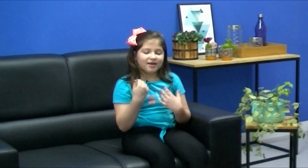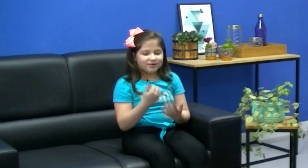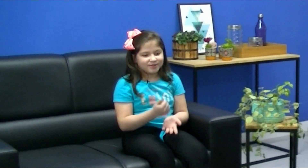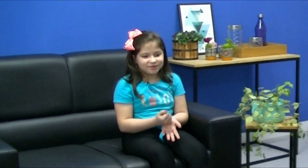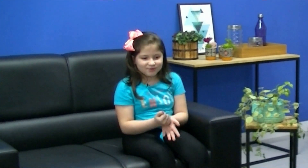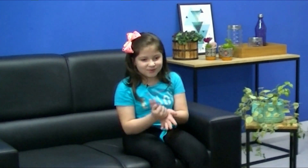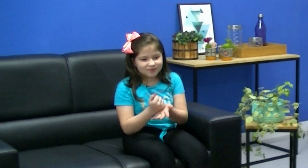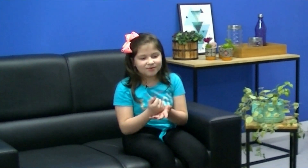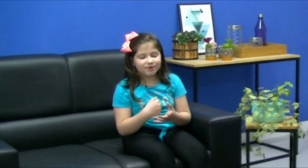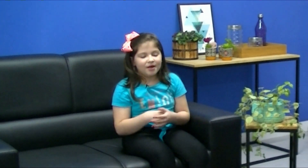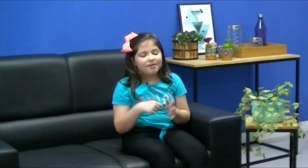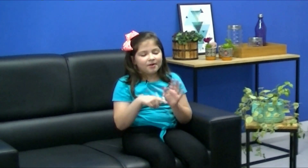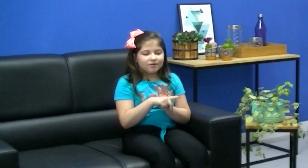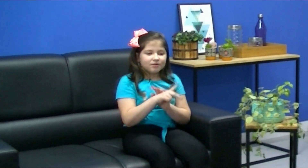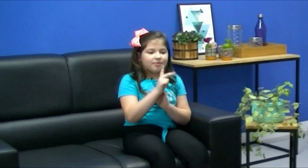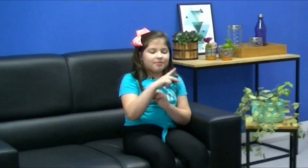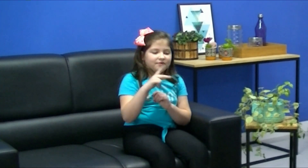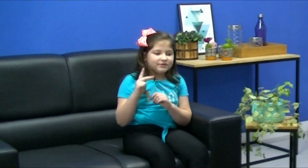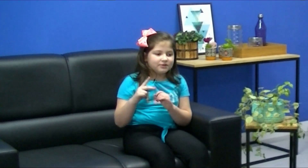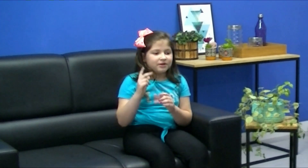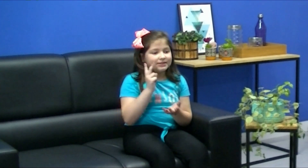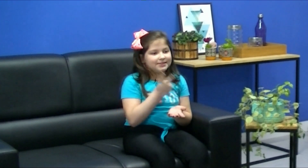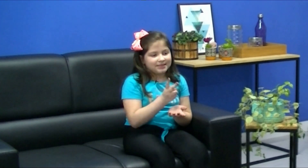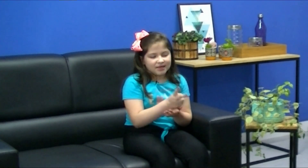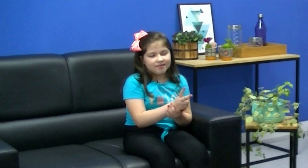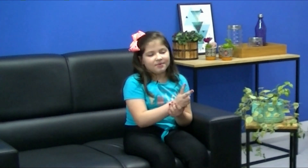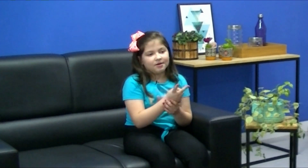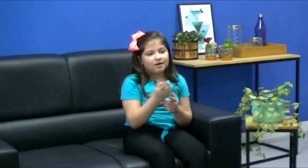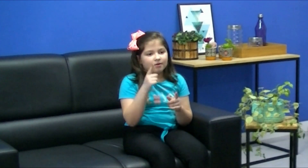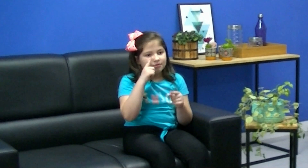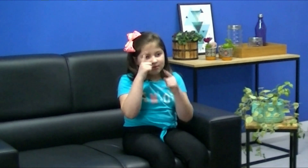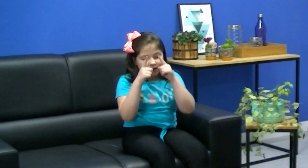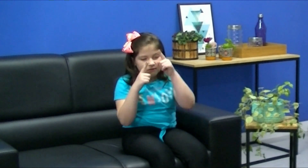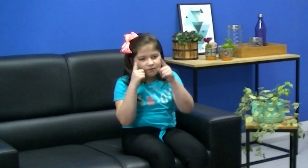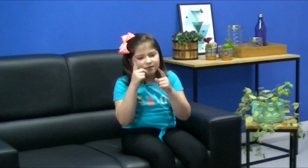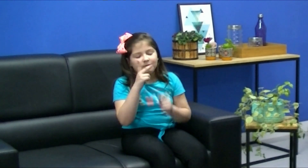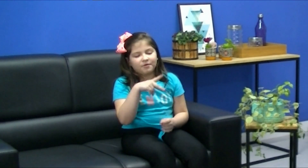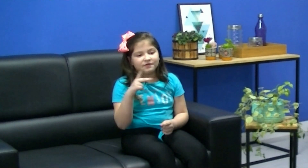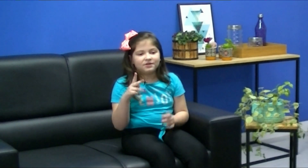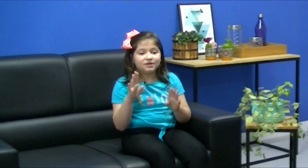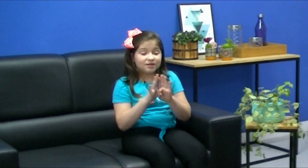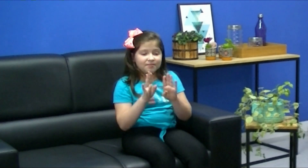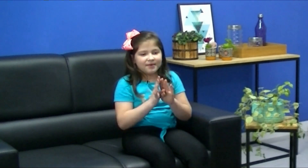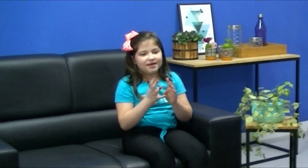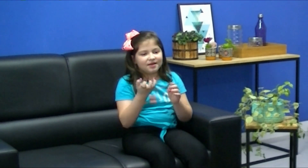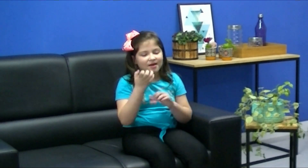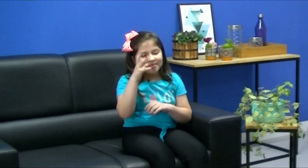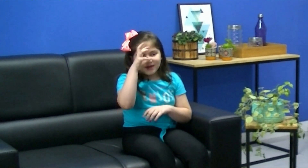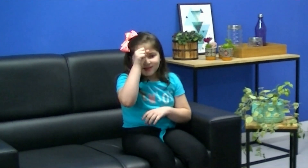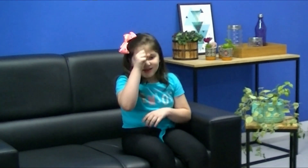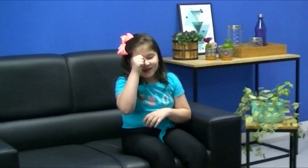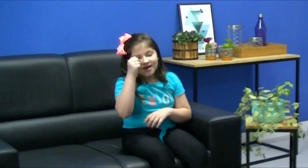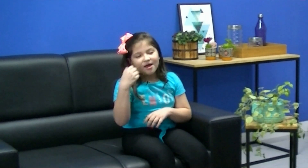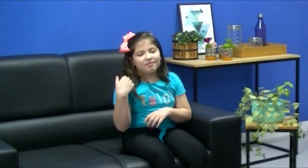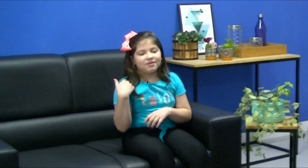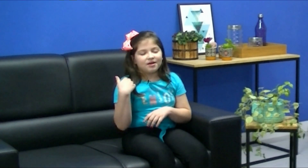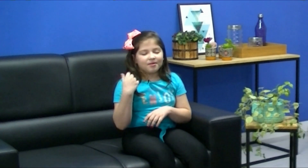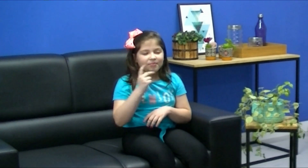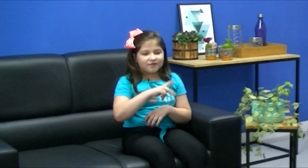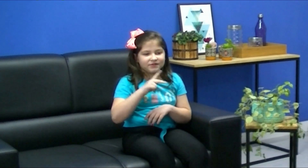eu ajudo, pergunto para a professora sempre, não tem dúvida. A professora também quer aprender. Minha